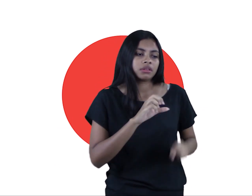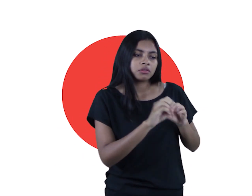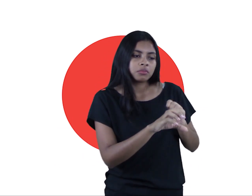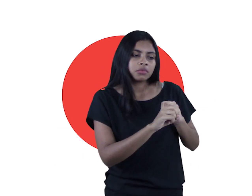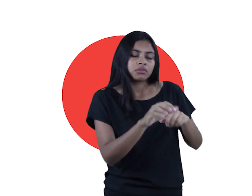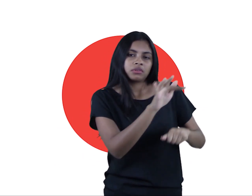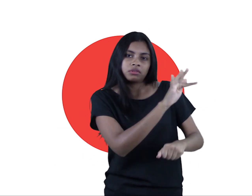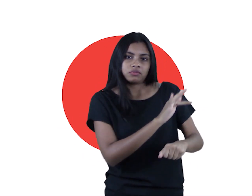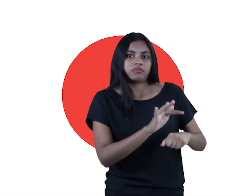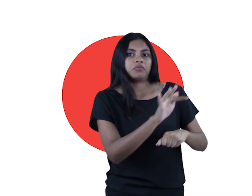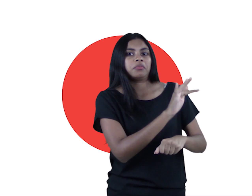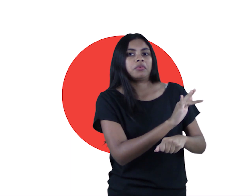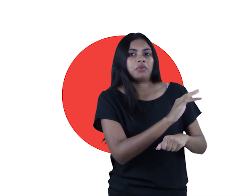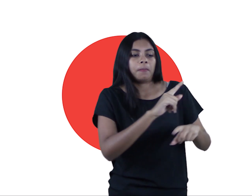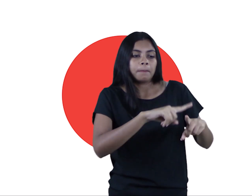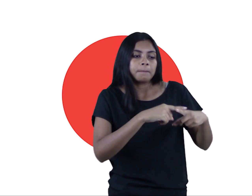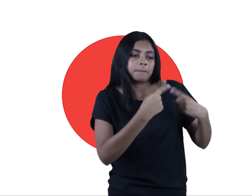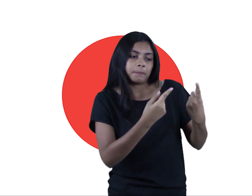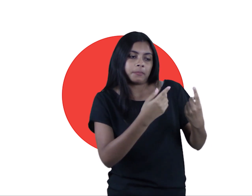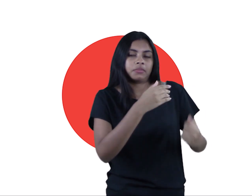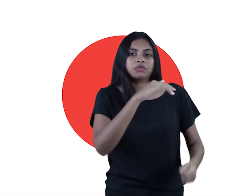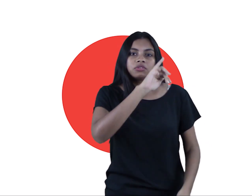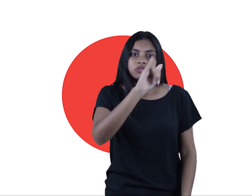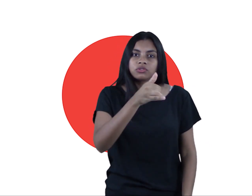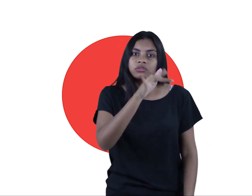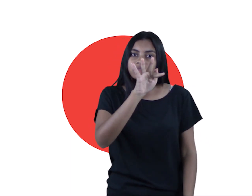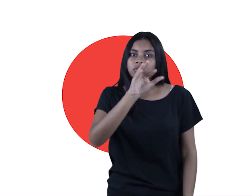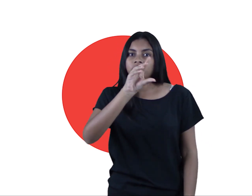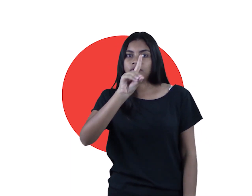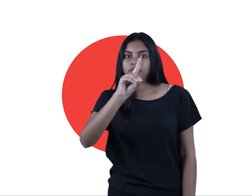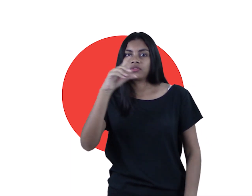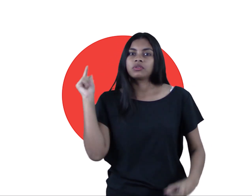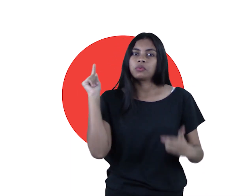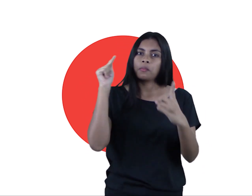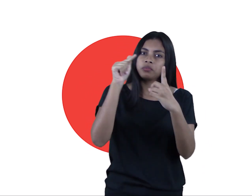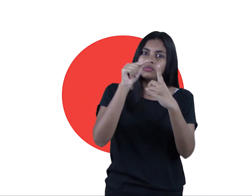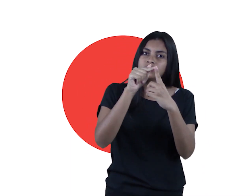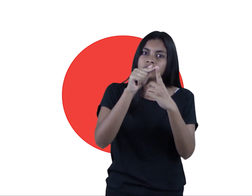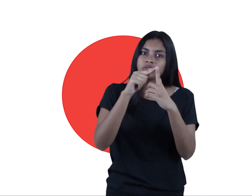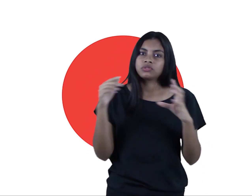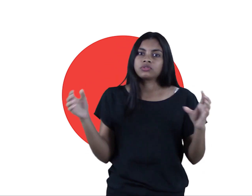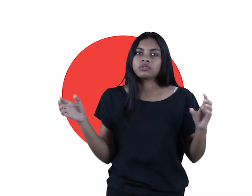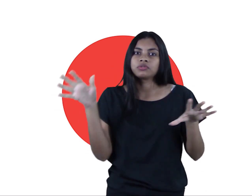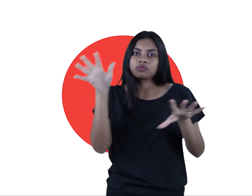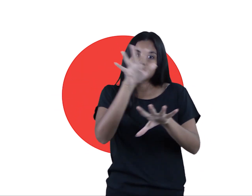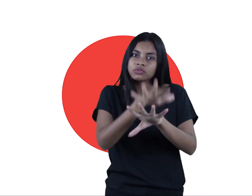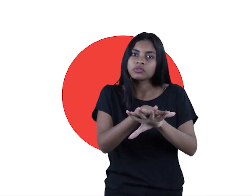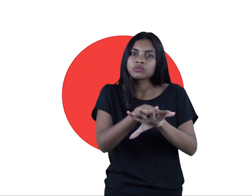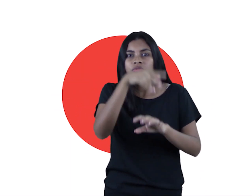formal, mas a JFD, com o objetivo de inclusão das pessoas